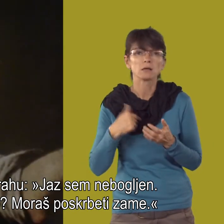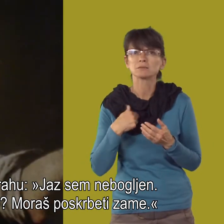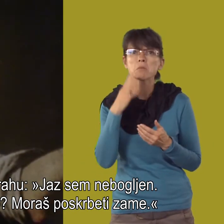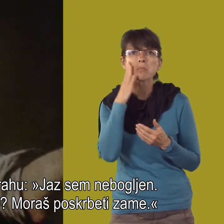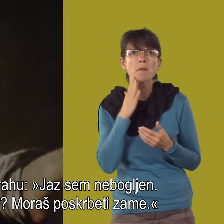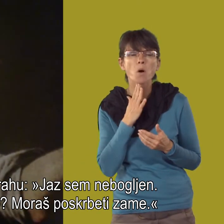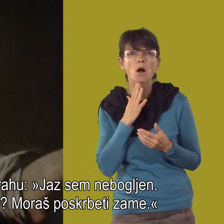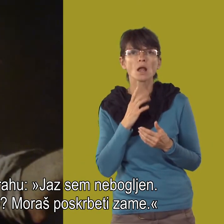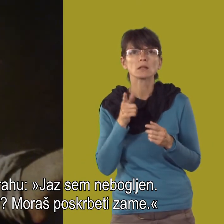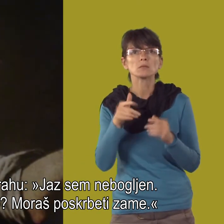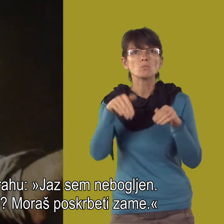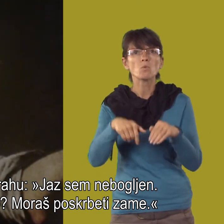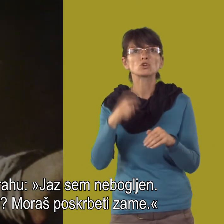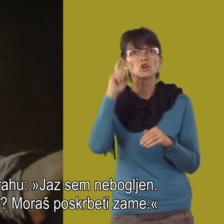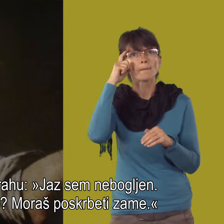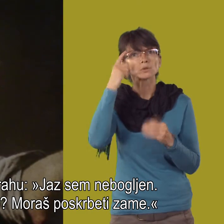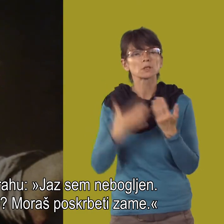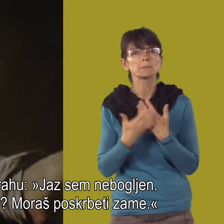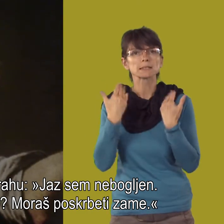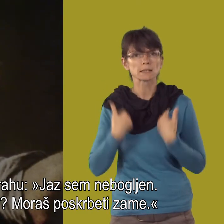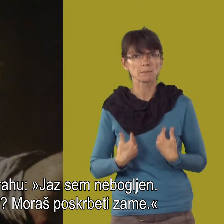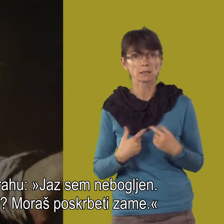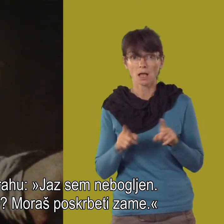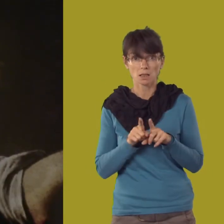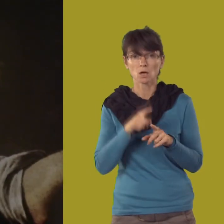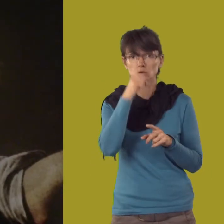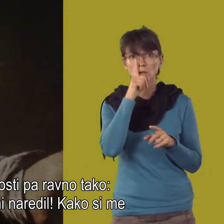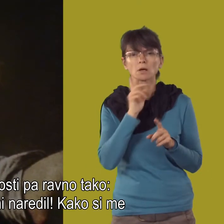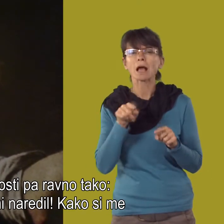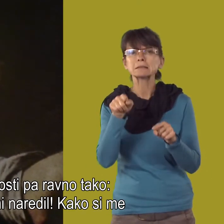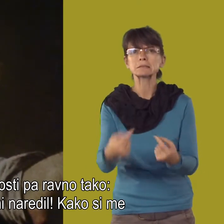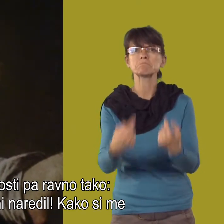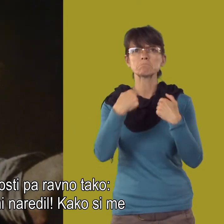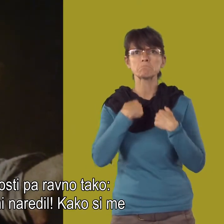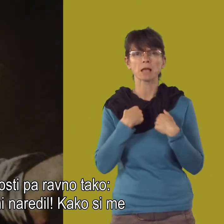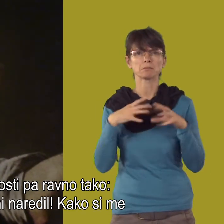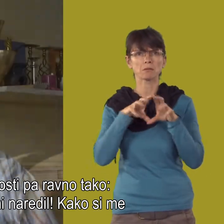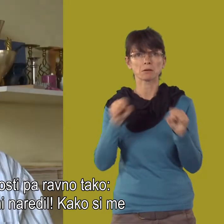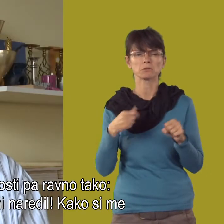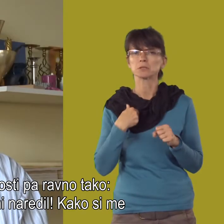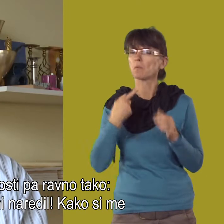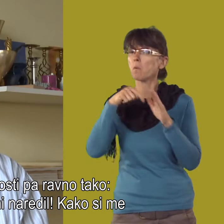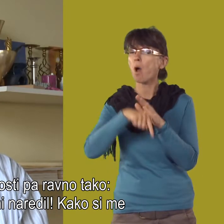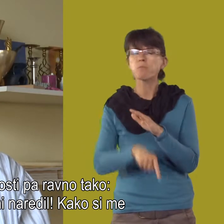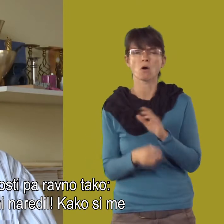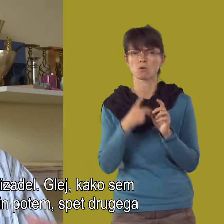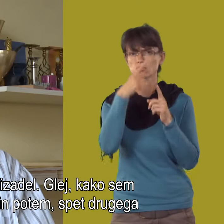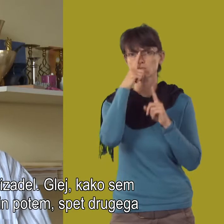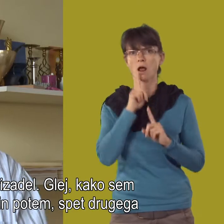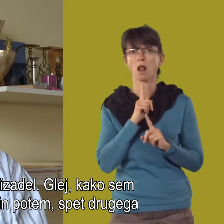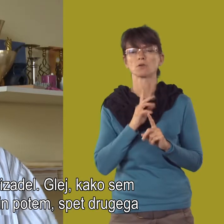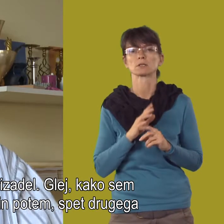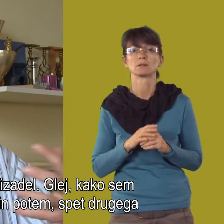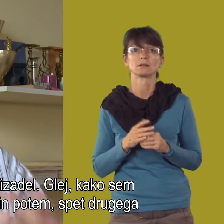sem nebogljen, kaj bo z mano, moraš poskrbeti zame. Pri žalosti pa ravno tako, kaj si ti meni naredil, kako si me